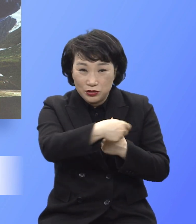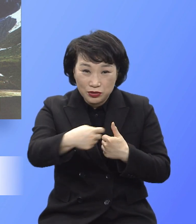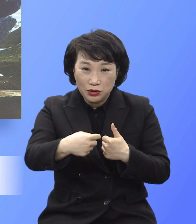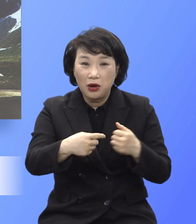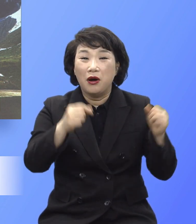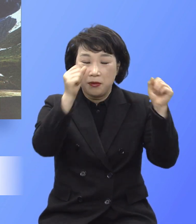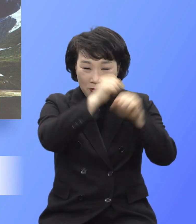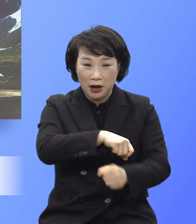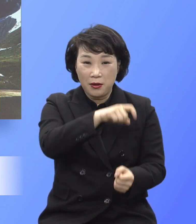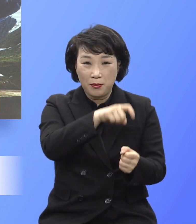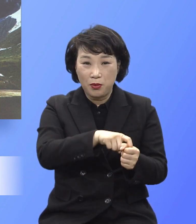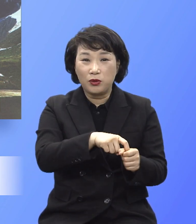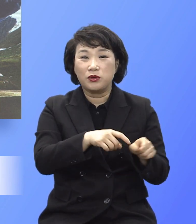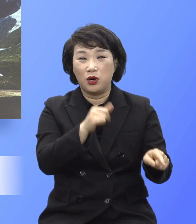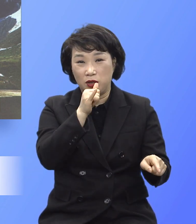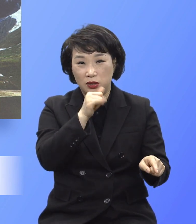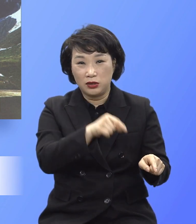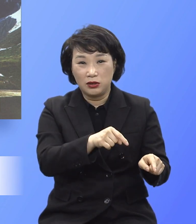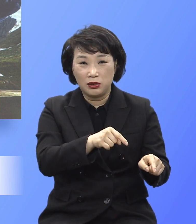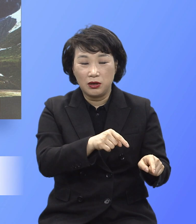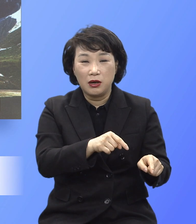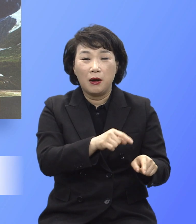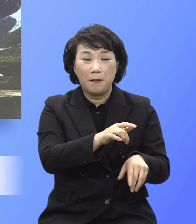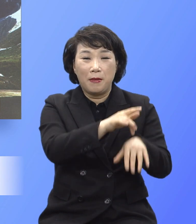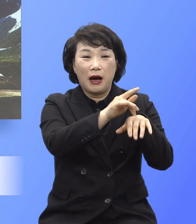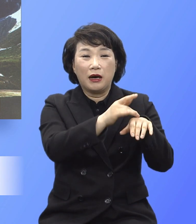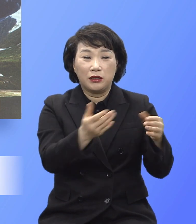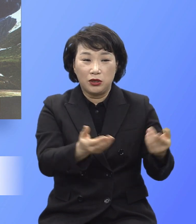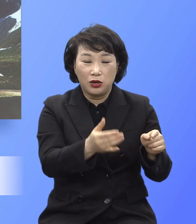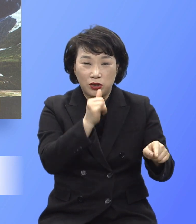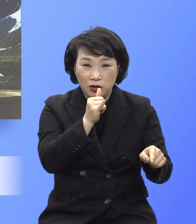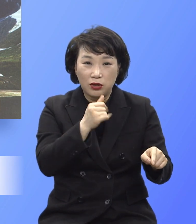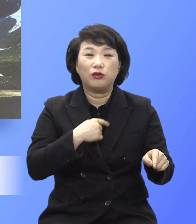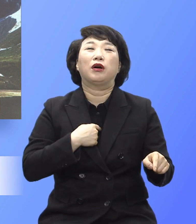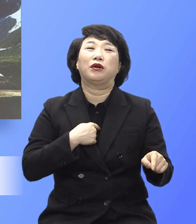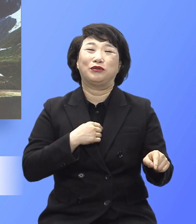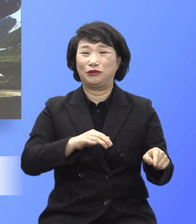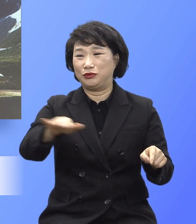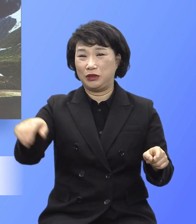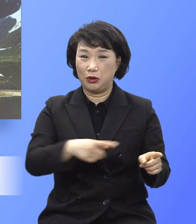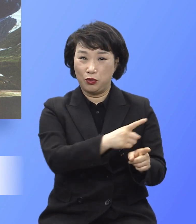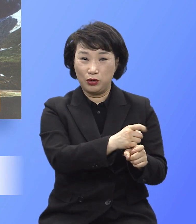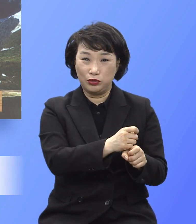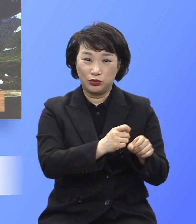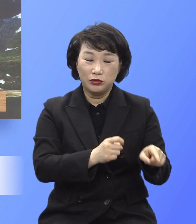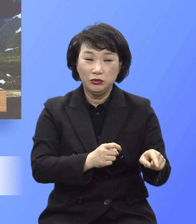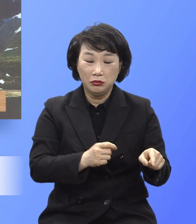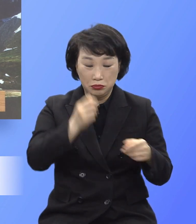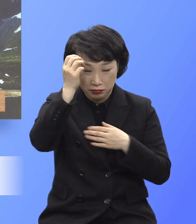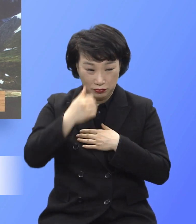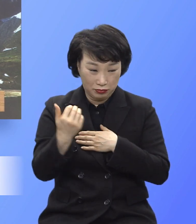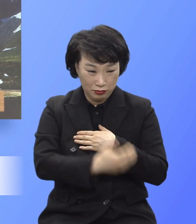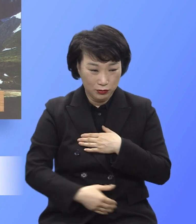죽이고 멸망시키는 마귀 원수, 이놈은